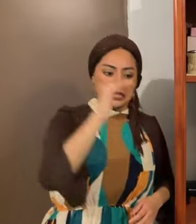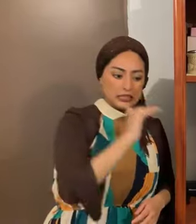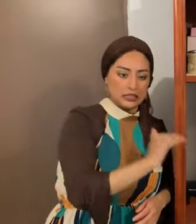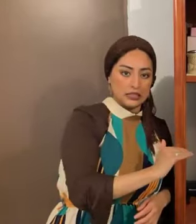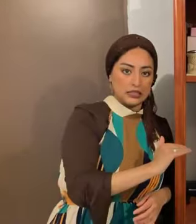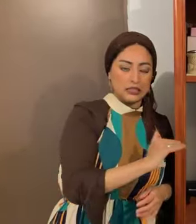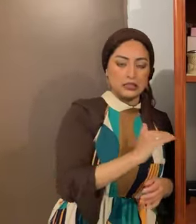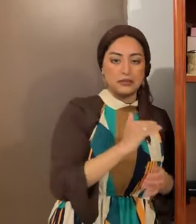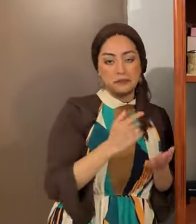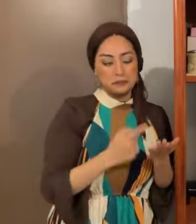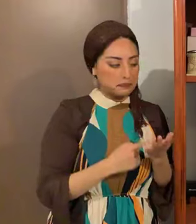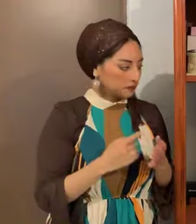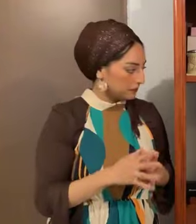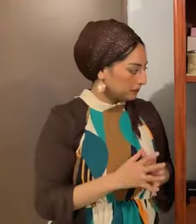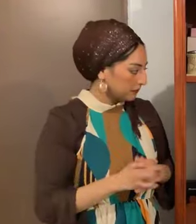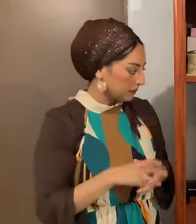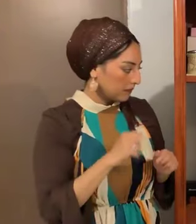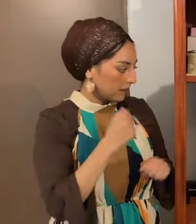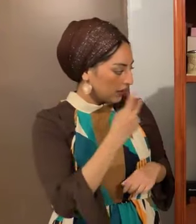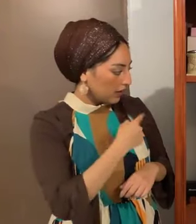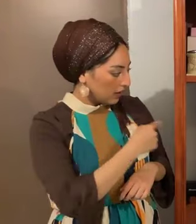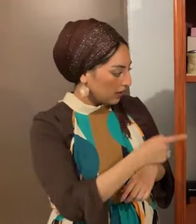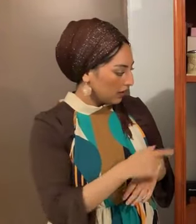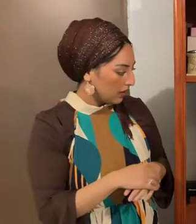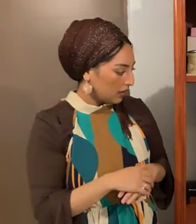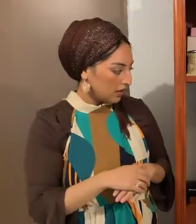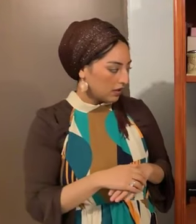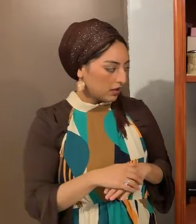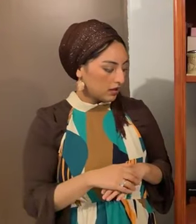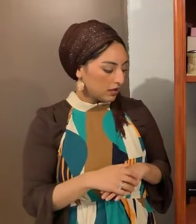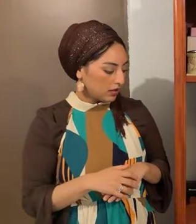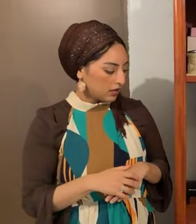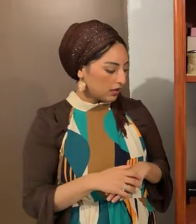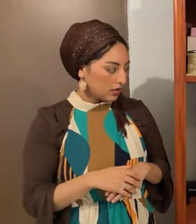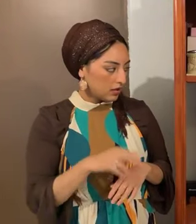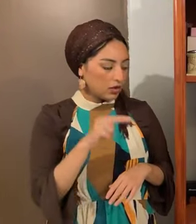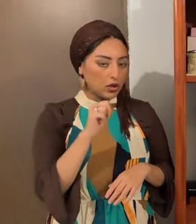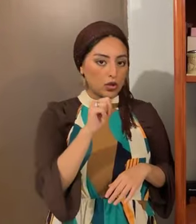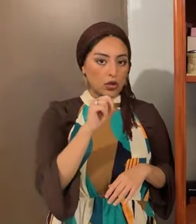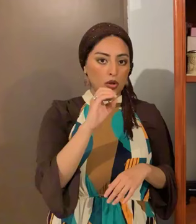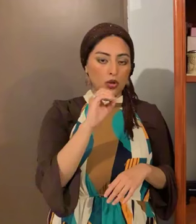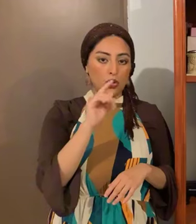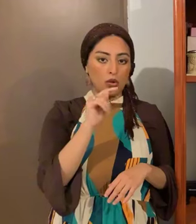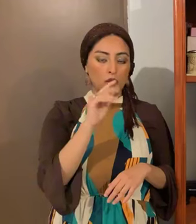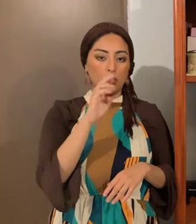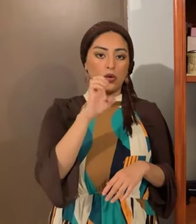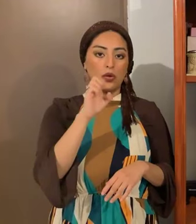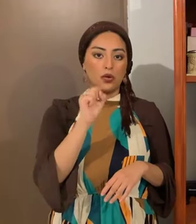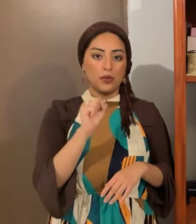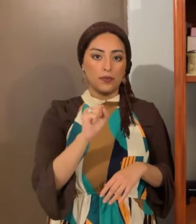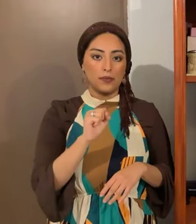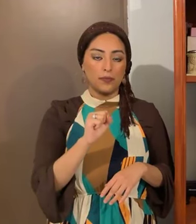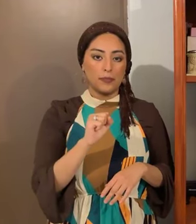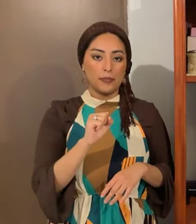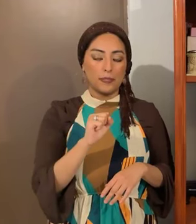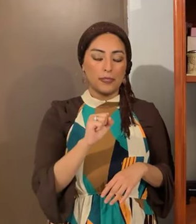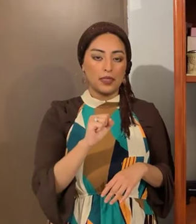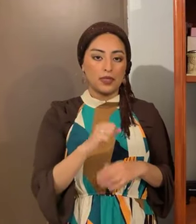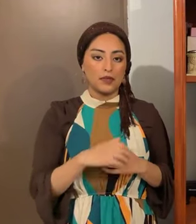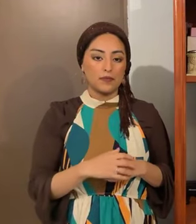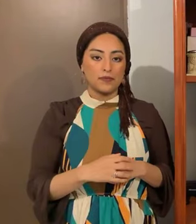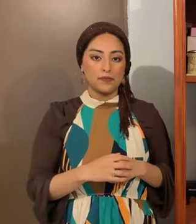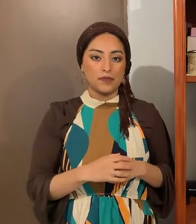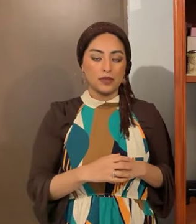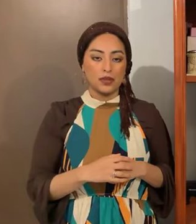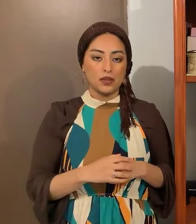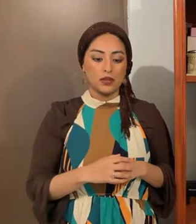en esos pentagramas, las notas que suben, por así decirlo, ¿verdad? Suben en la gráfica